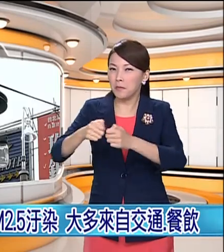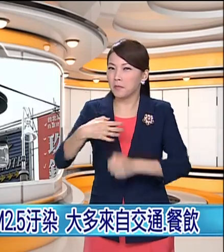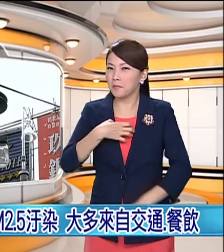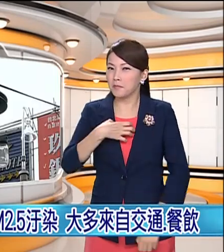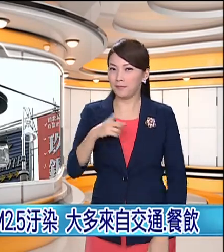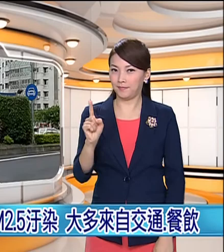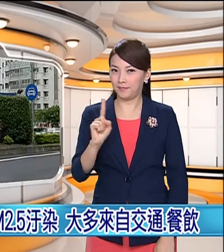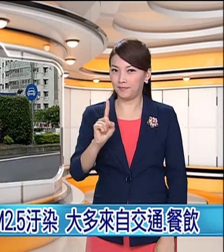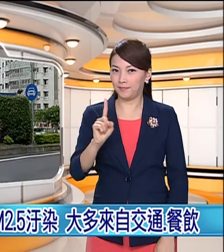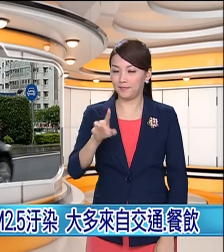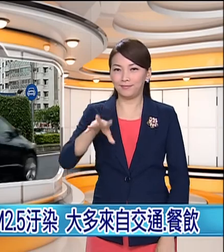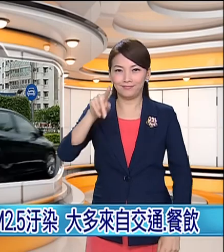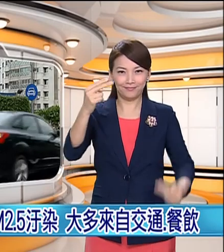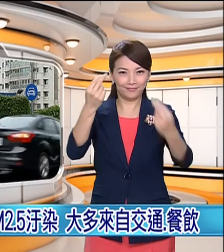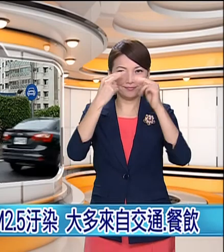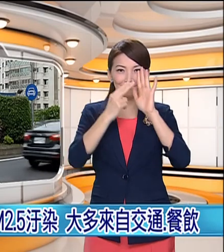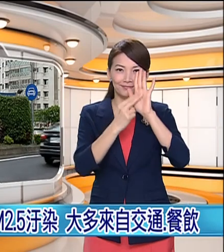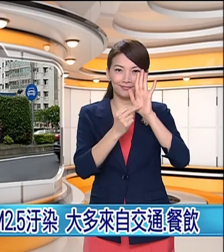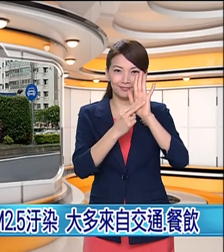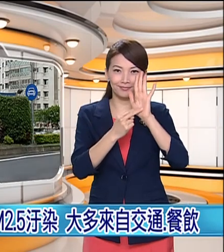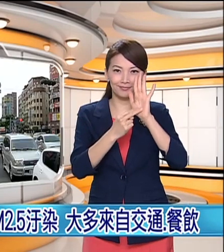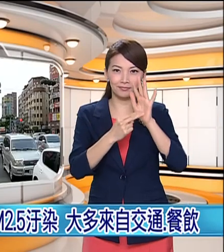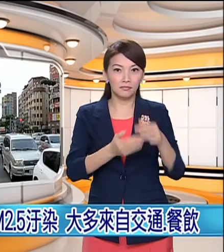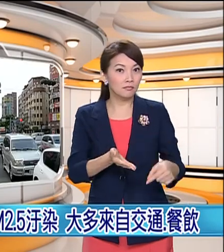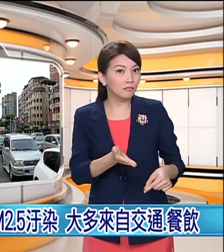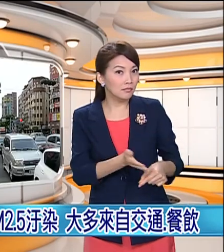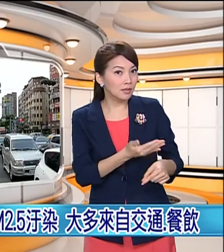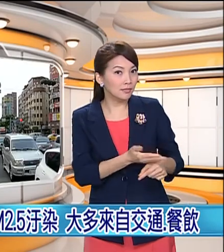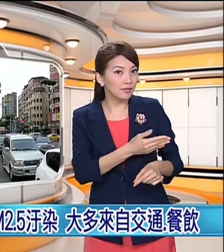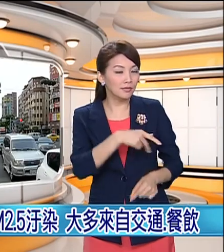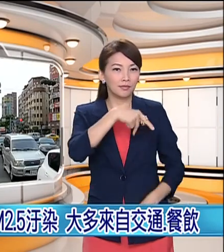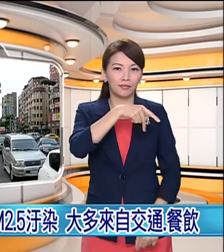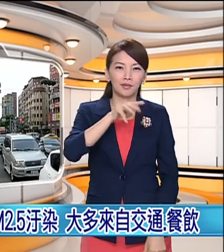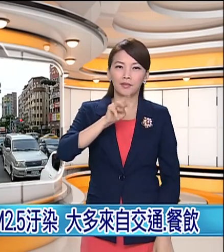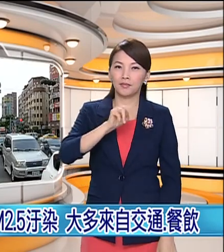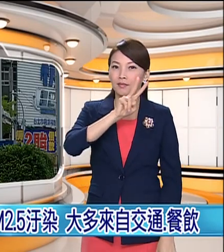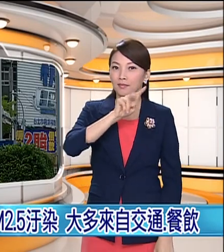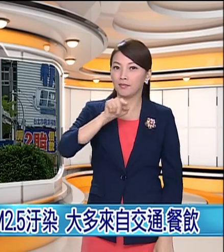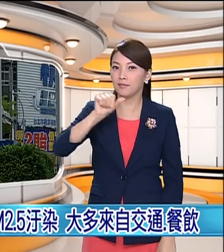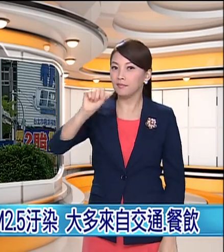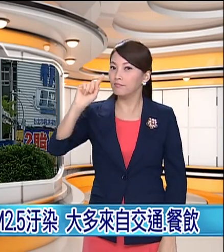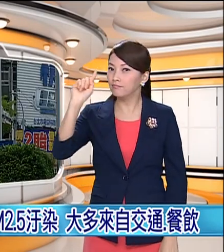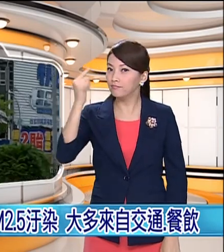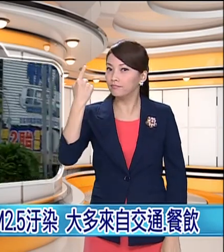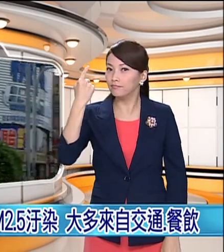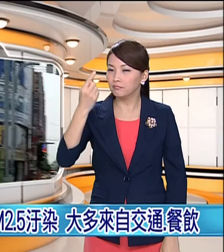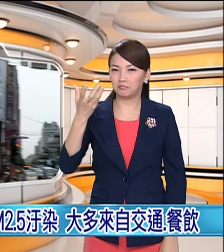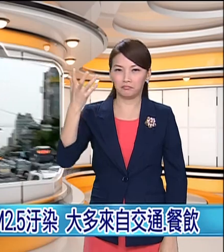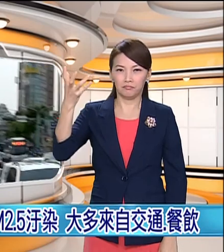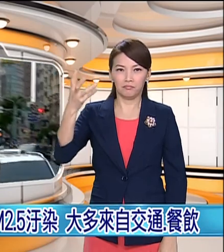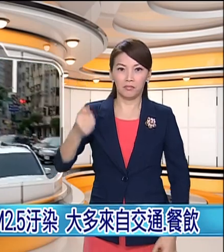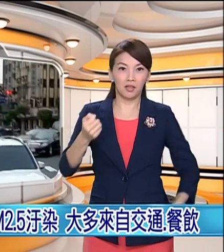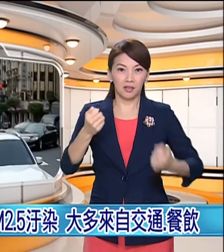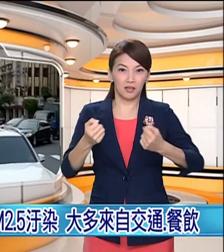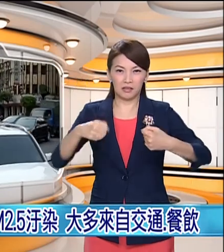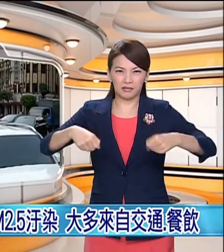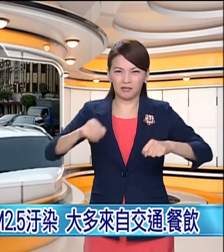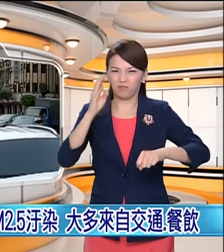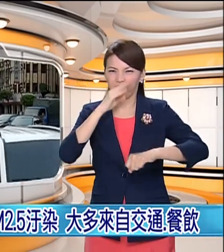PM2.5 究竟对我们的环境带来多大的危害。首先来看到，在北部地区 PM2.5 的来